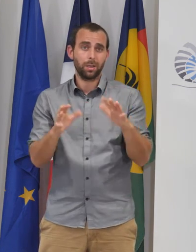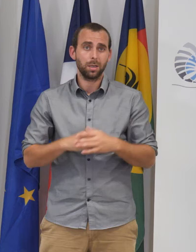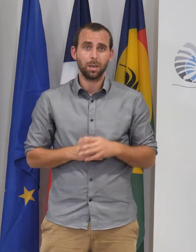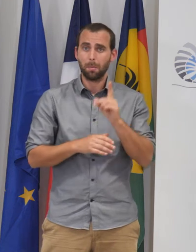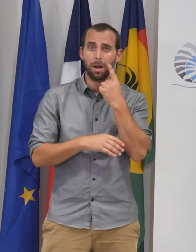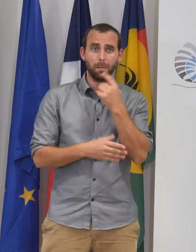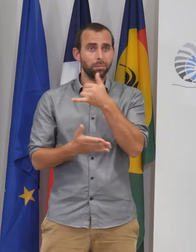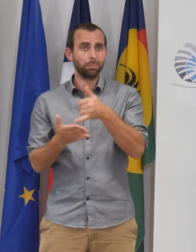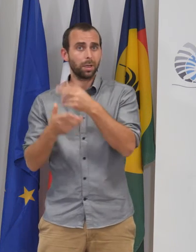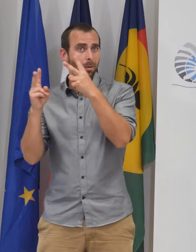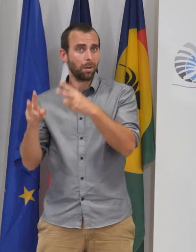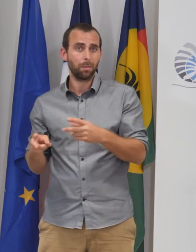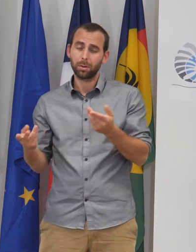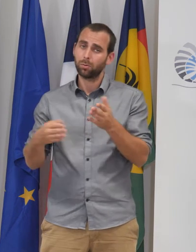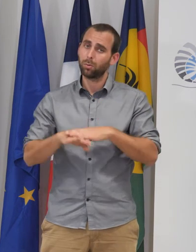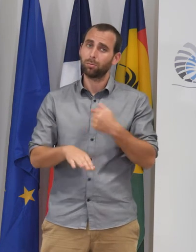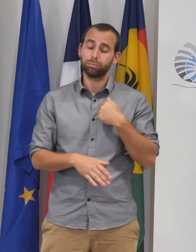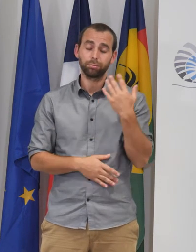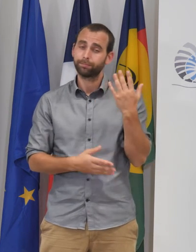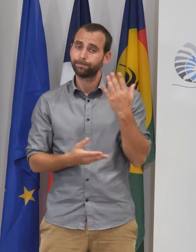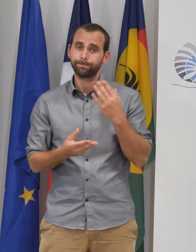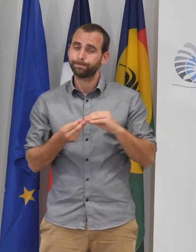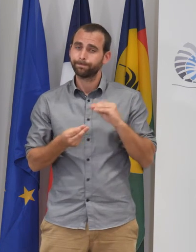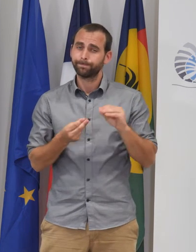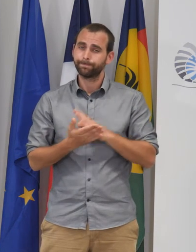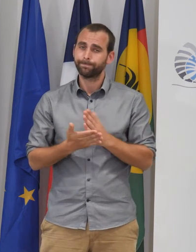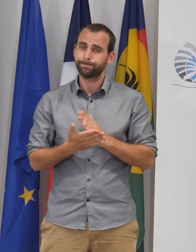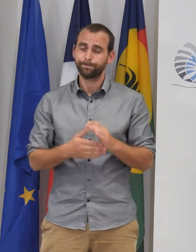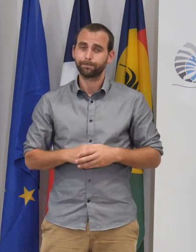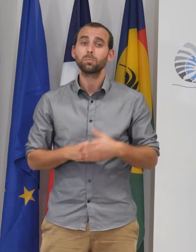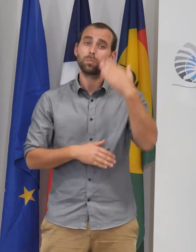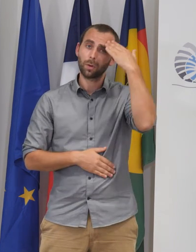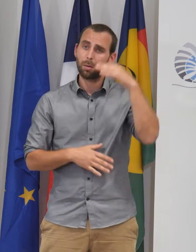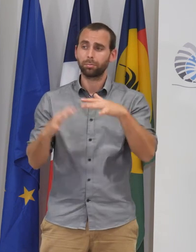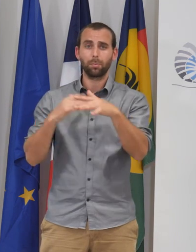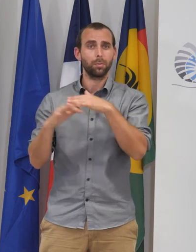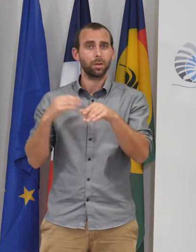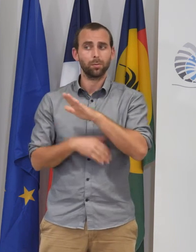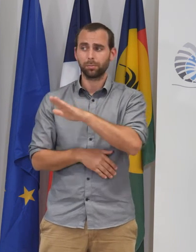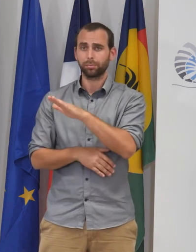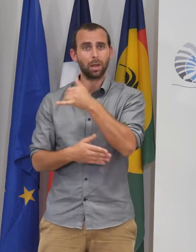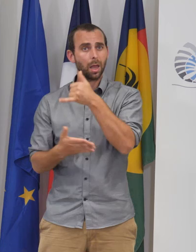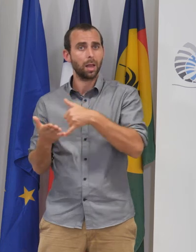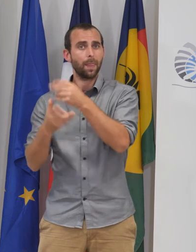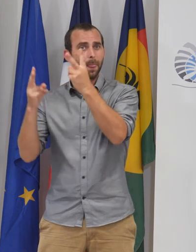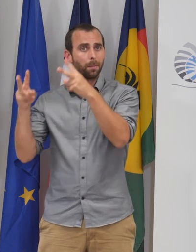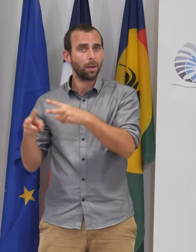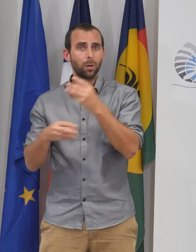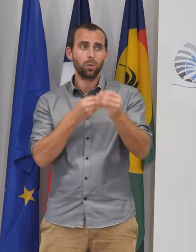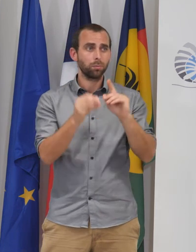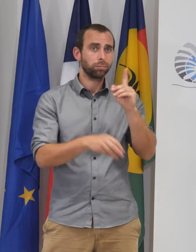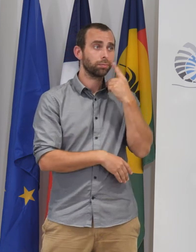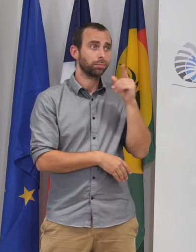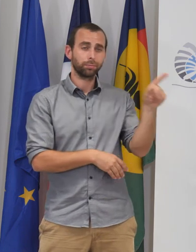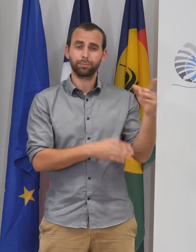j'ai des grands doutes. Hein. Vous savez que ces populations, île des Pins et Belep, ce sont des grands